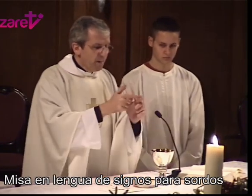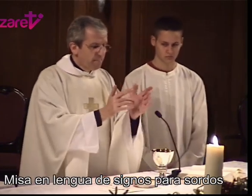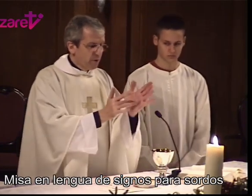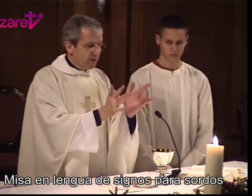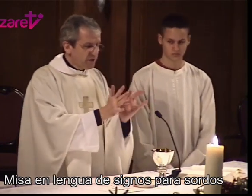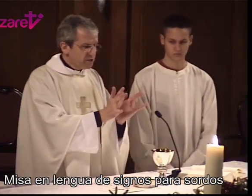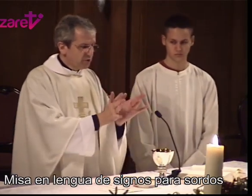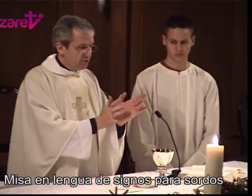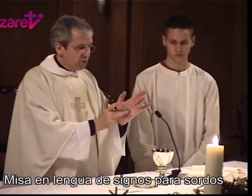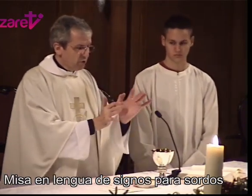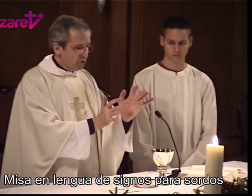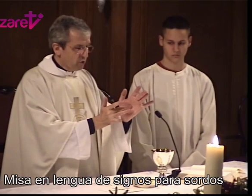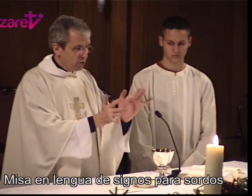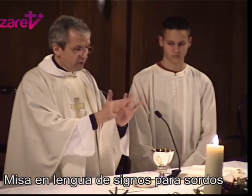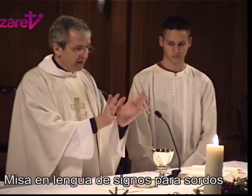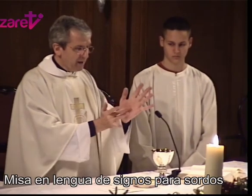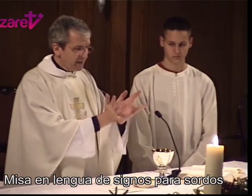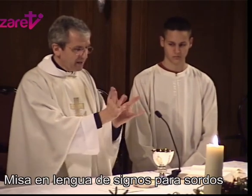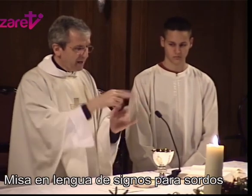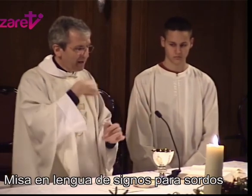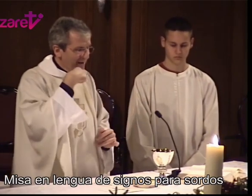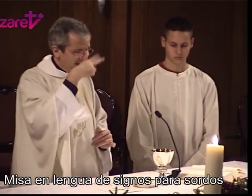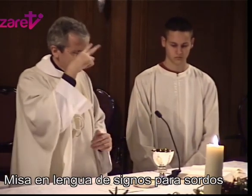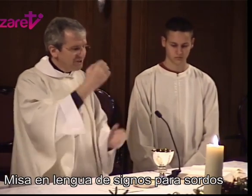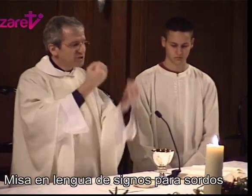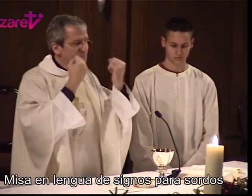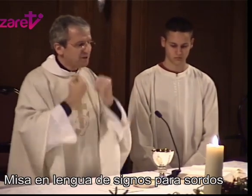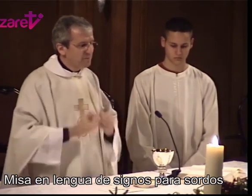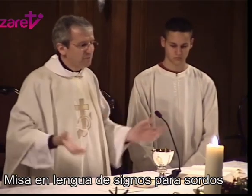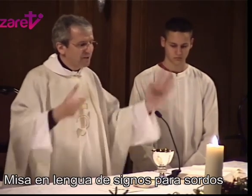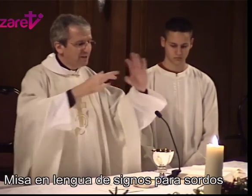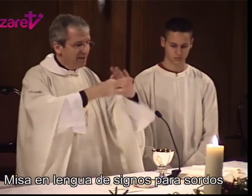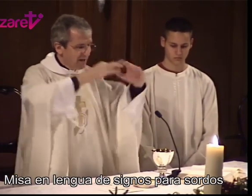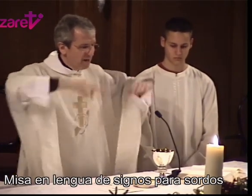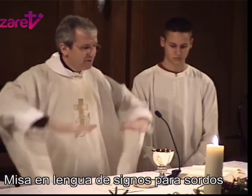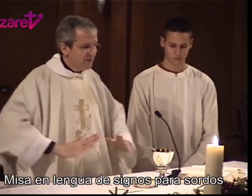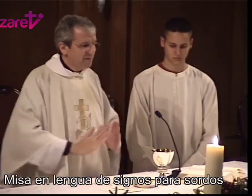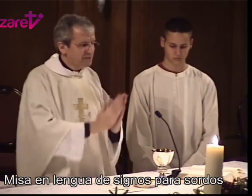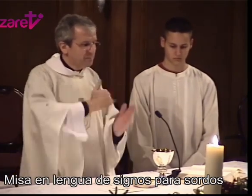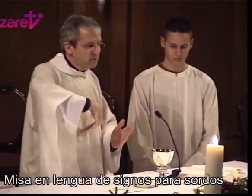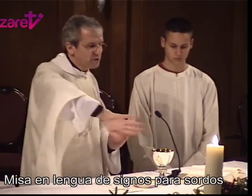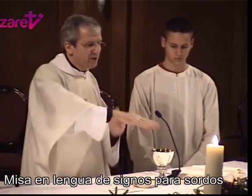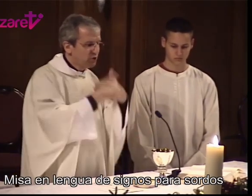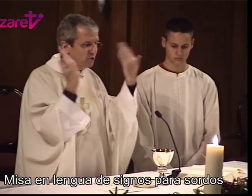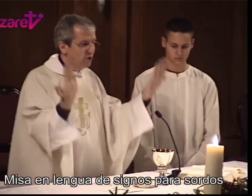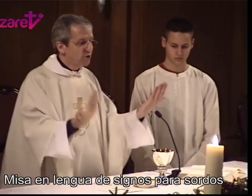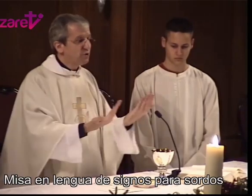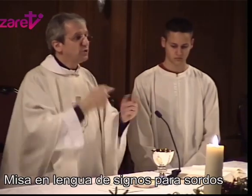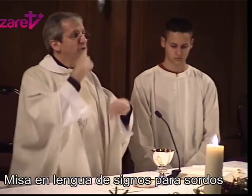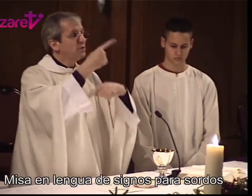Por Cristo, con Él y en Él, a ti Dios Padre Omnipotente, en la unidad del Espíritu Santo, todo honor y toda